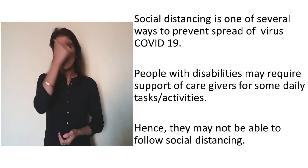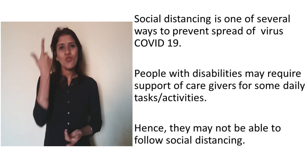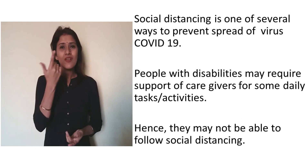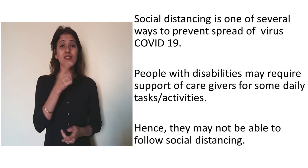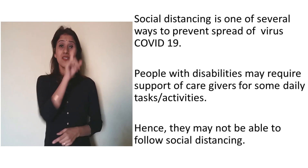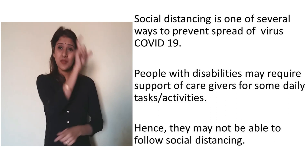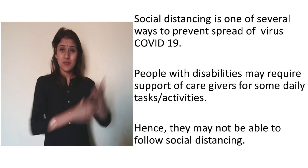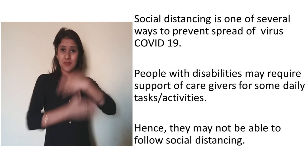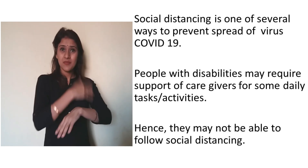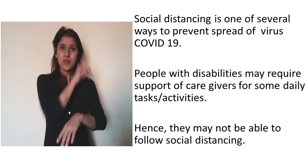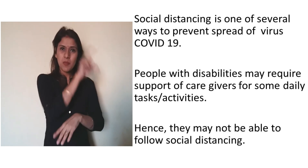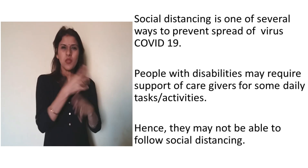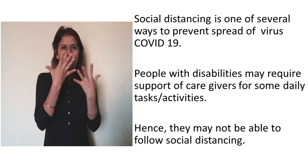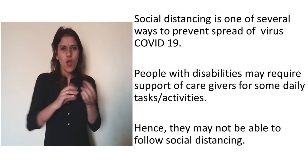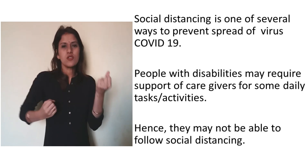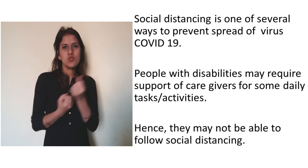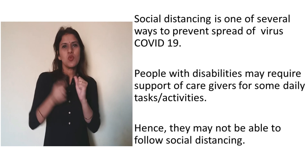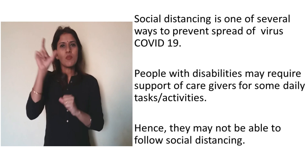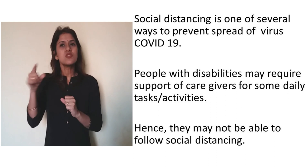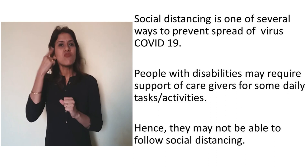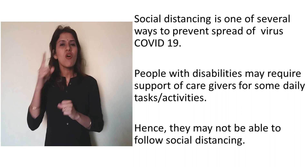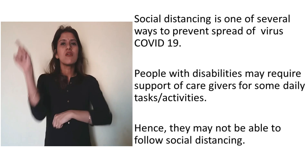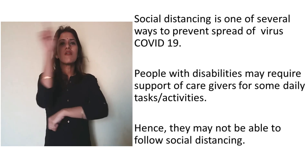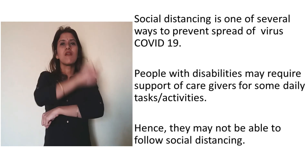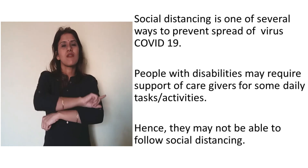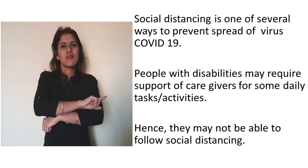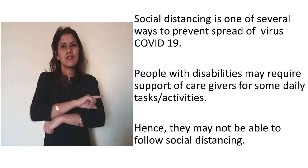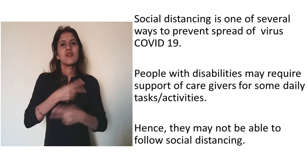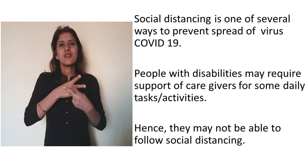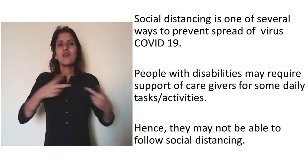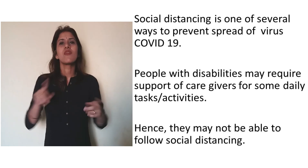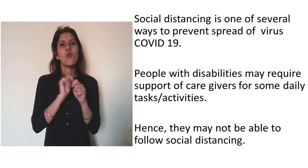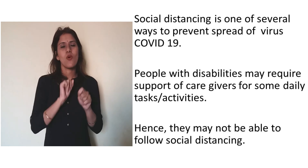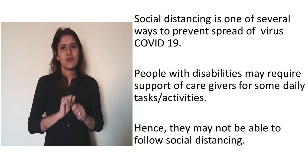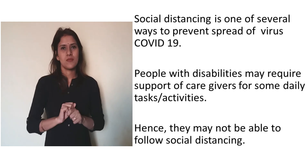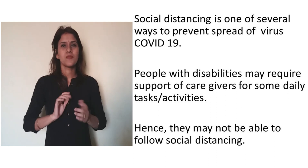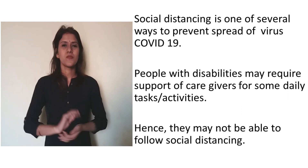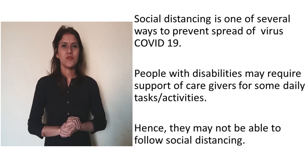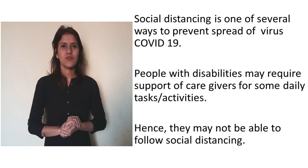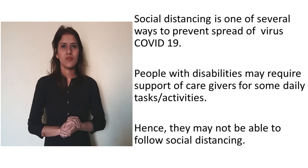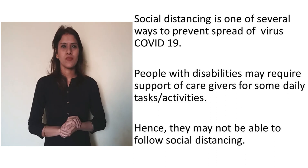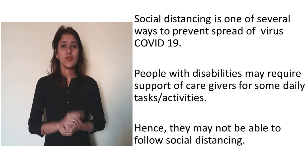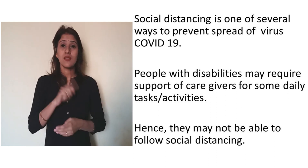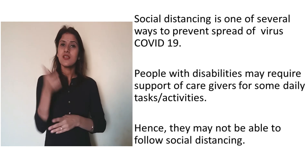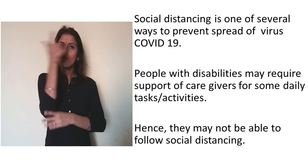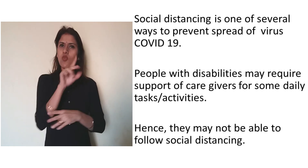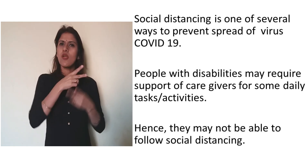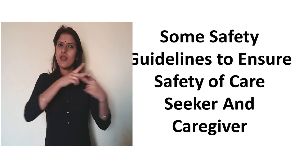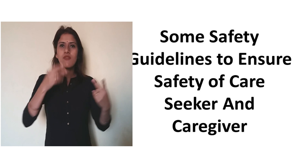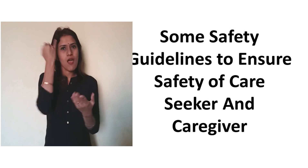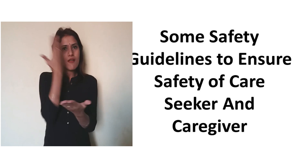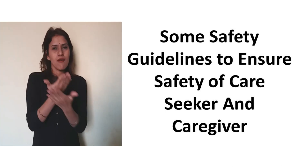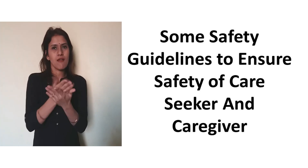उन्हें कुछ दैनिक कार्यों में सहयोगी कार्यकर्ता के सहयोग की आवश्यकता हो सकती है। इस वीडियो में